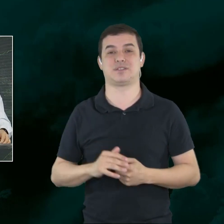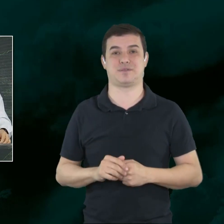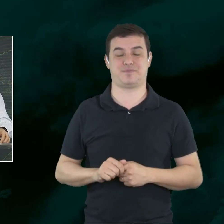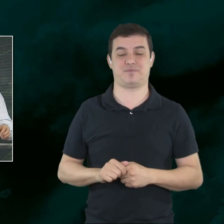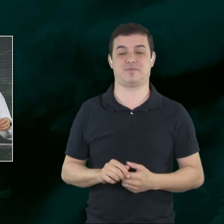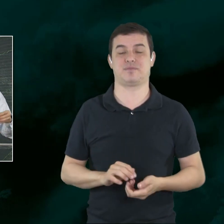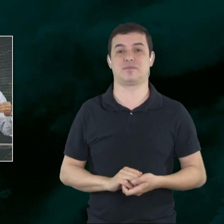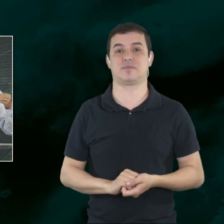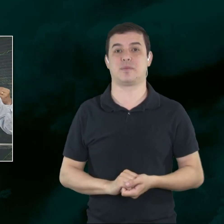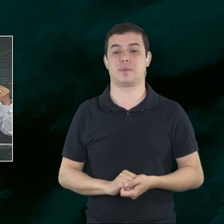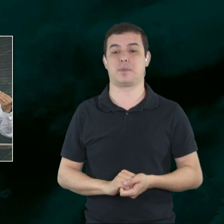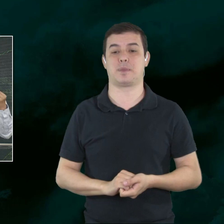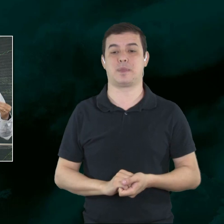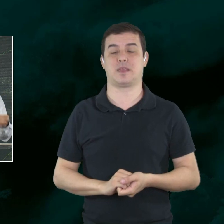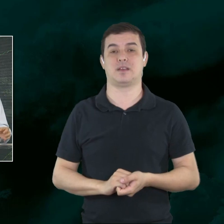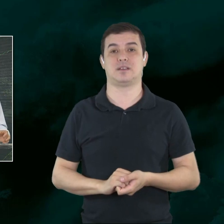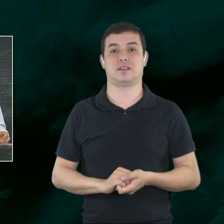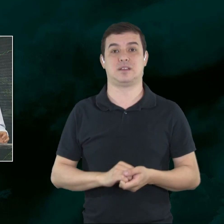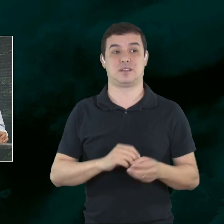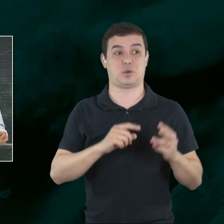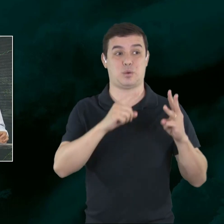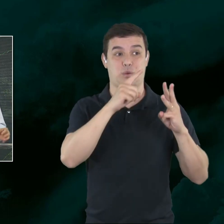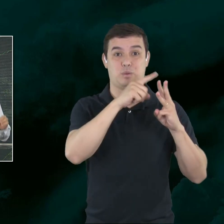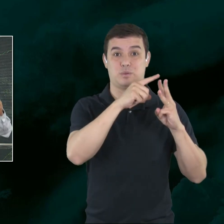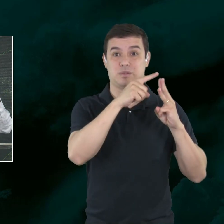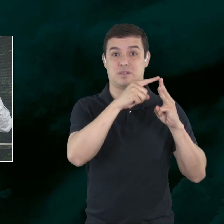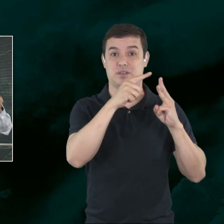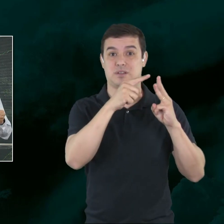né? Então, as três bases da cultura